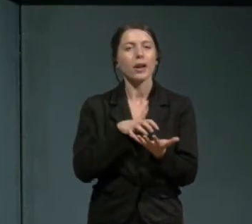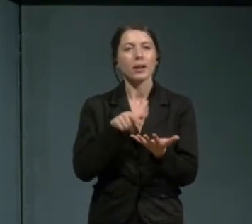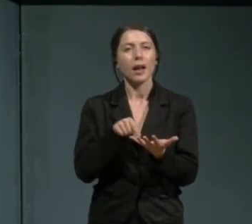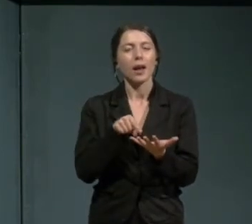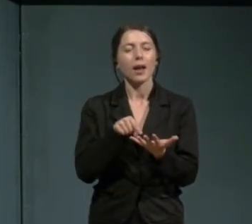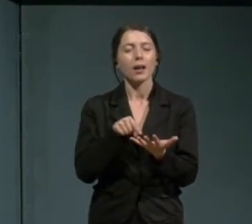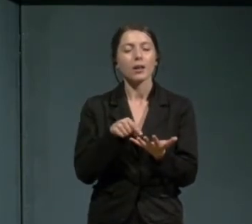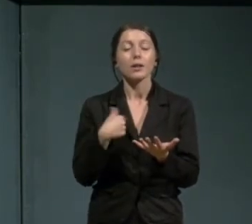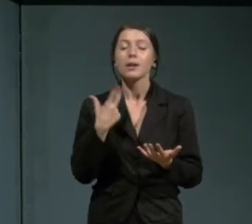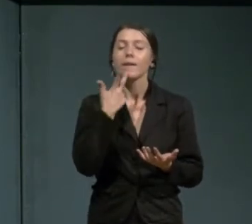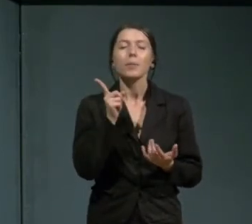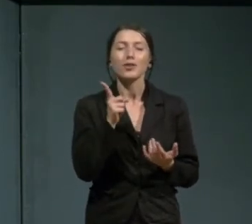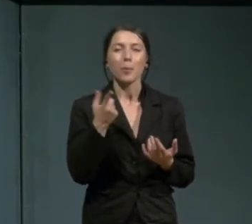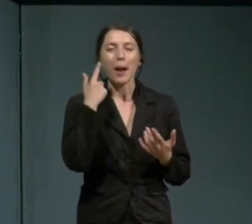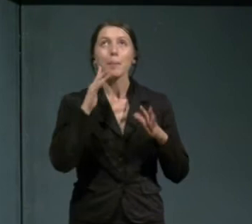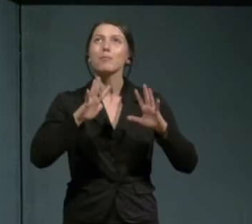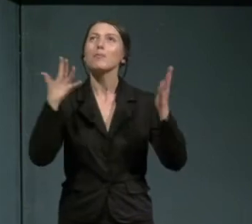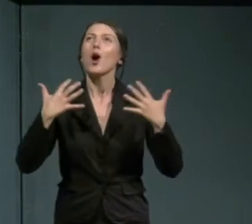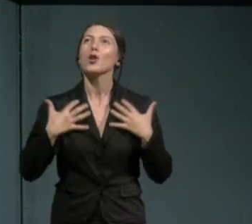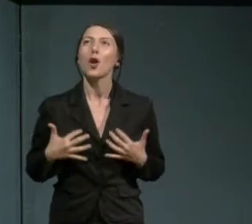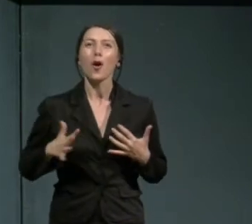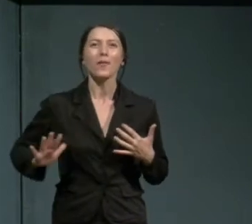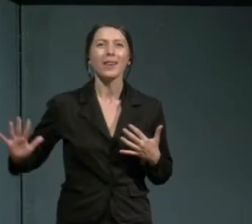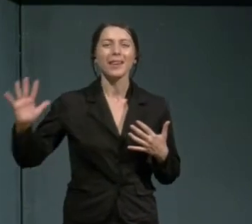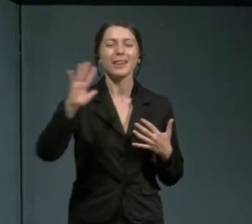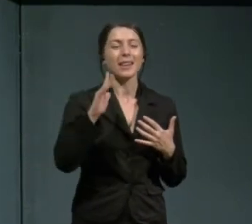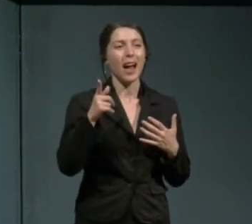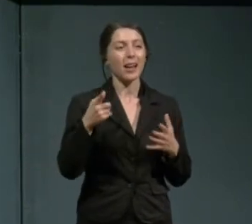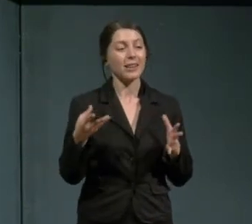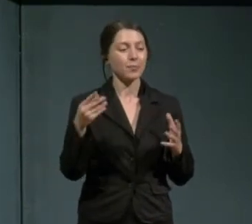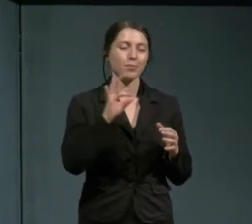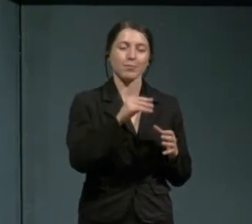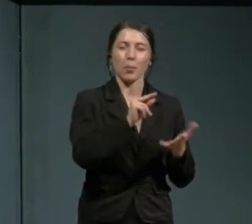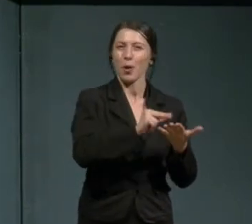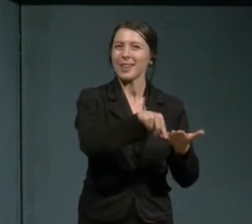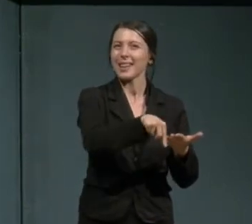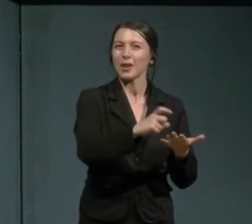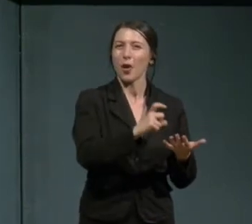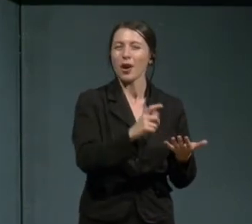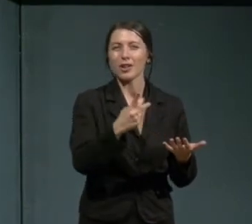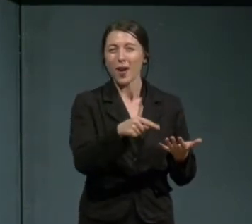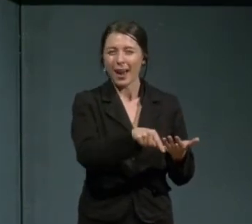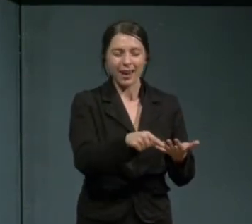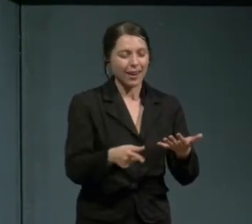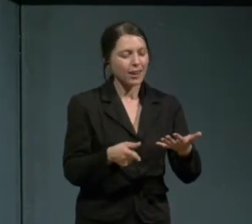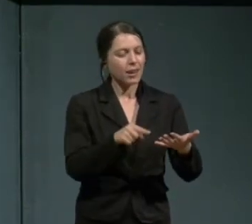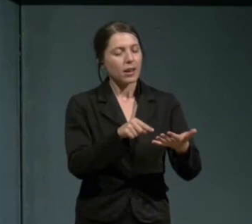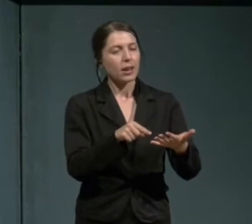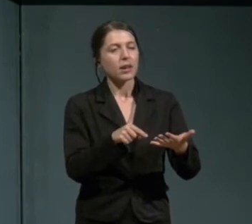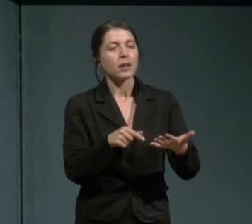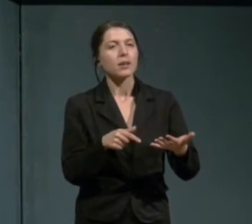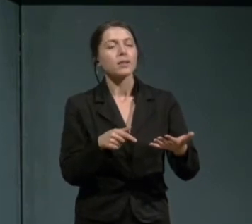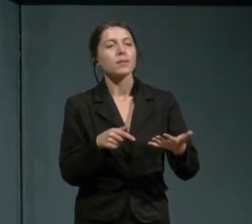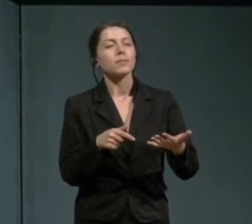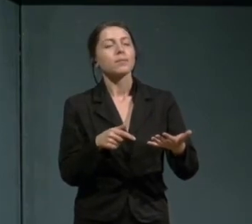che il mondo fisico in cornice kennedy quello che mi piace molto e forse